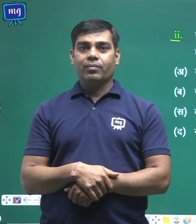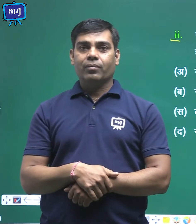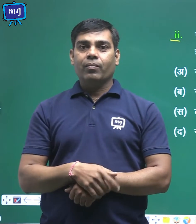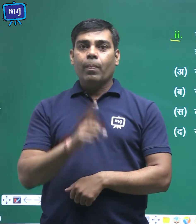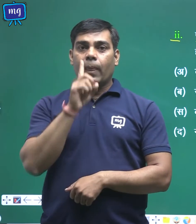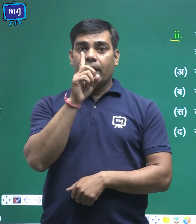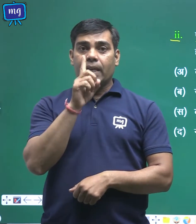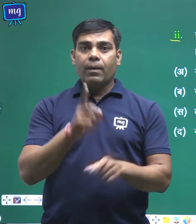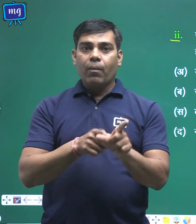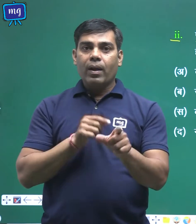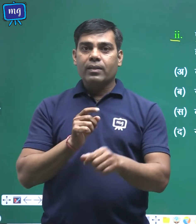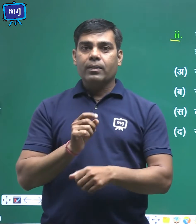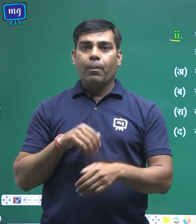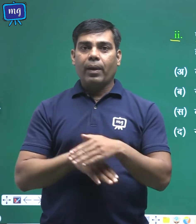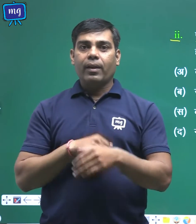वर्ष में